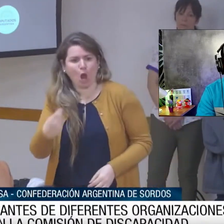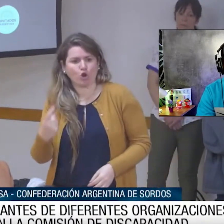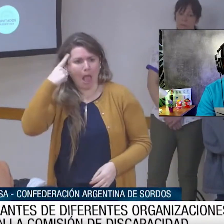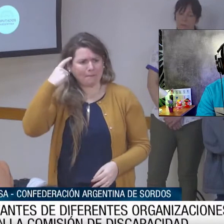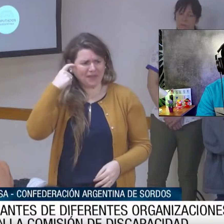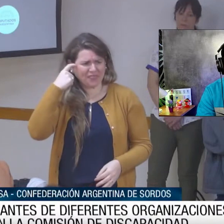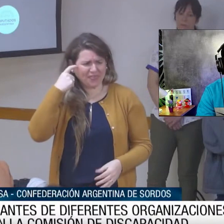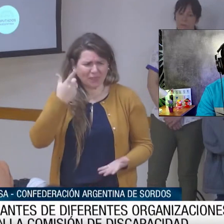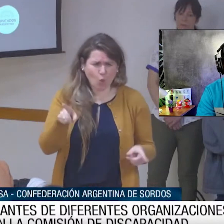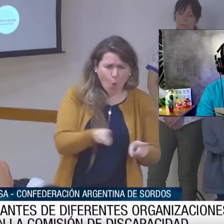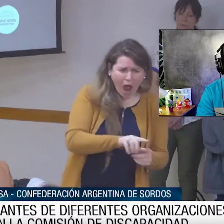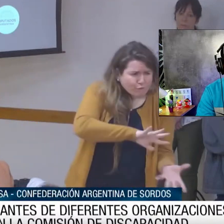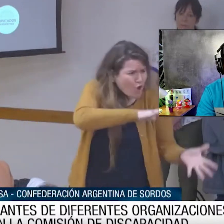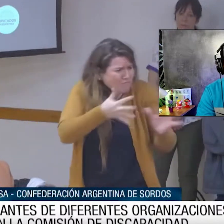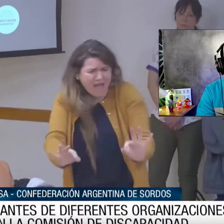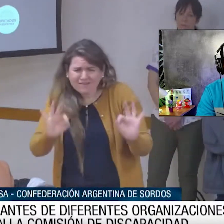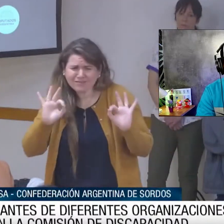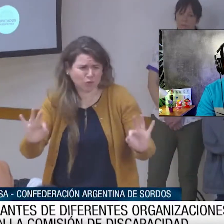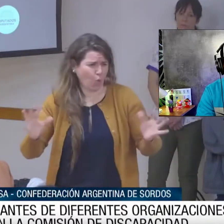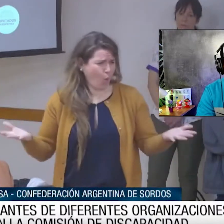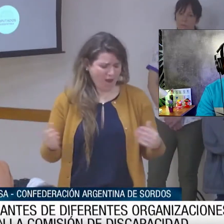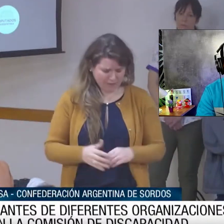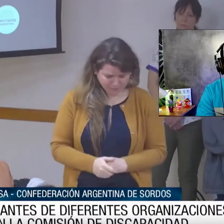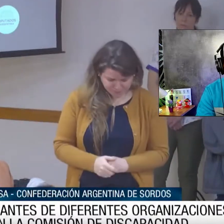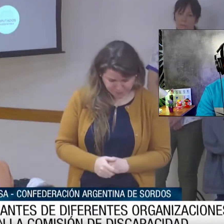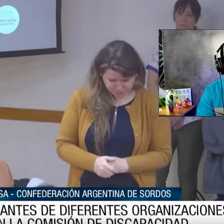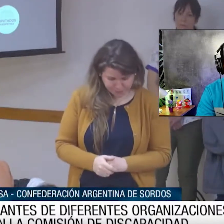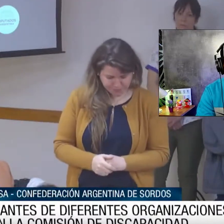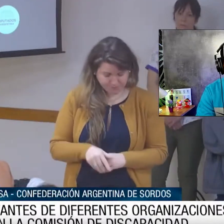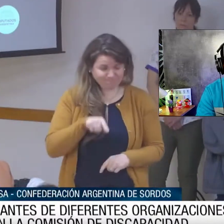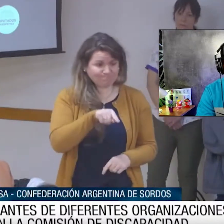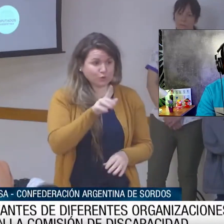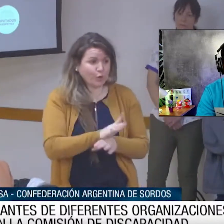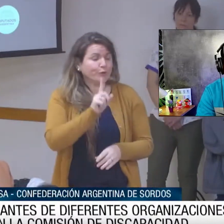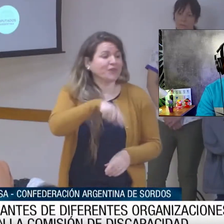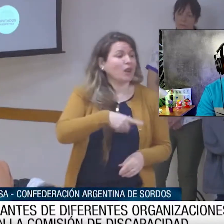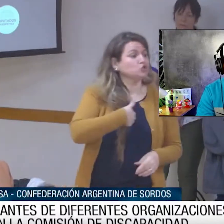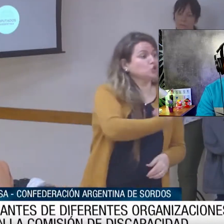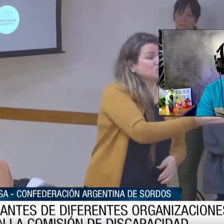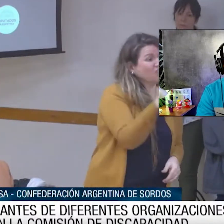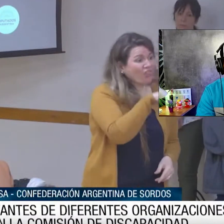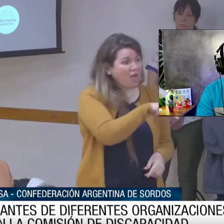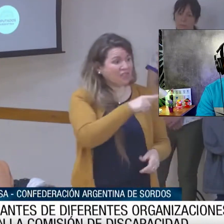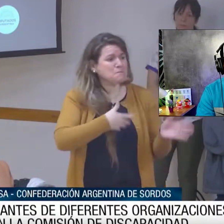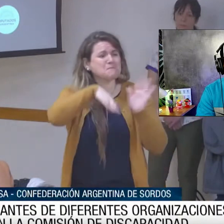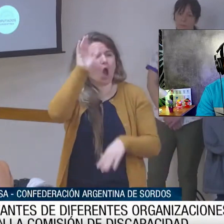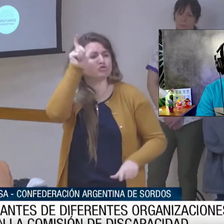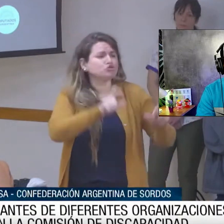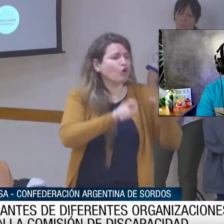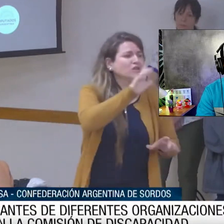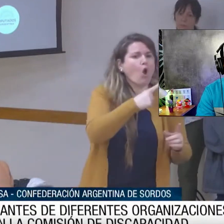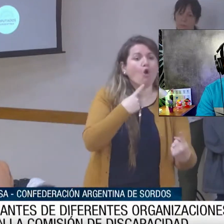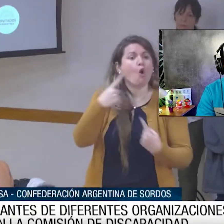Imagínense que a ustedes les dijeran que sus hijos no podrían aprender otra lengua porque aprenden primero el